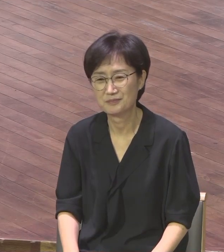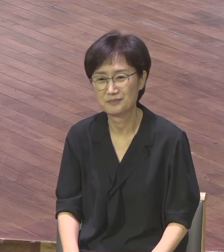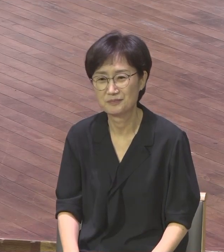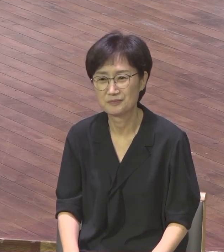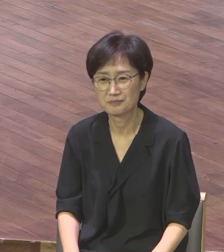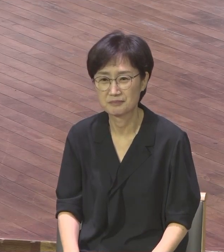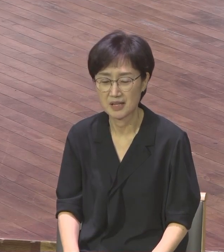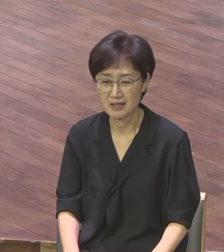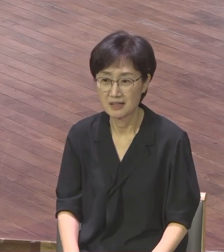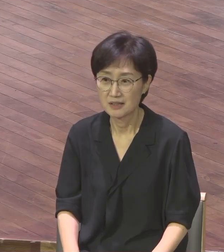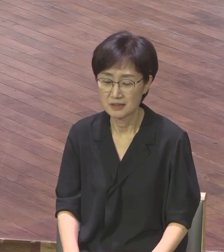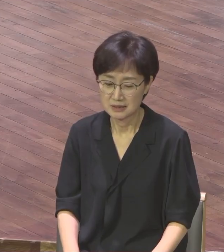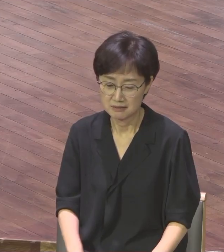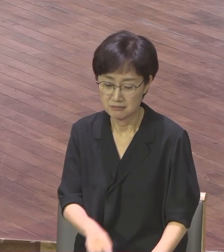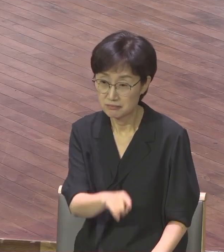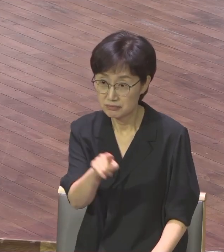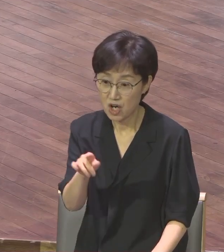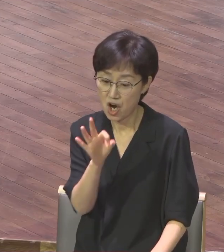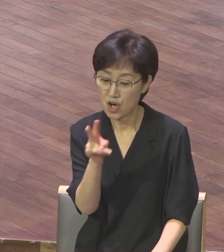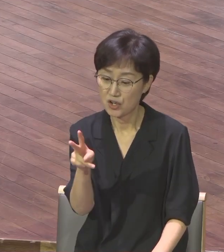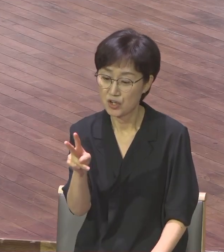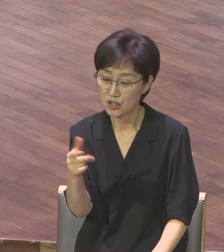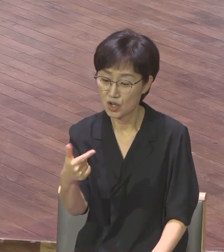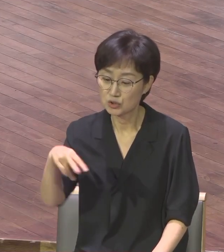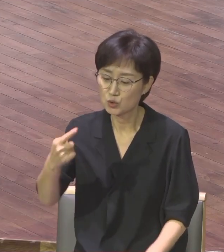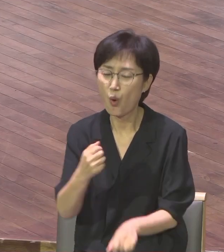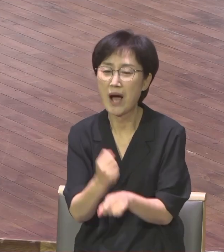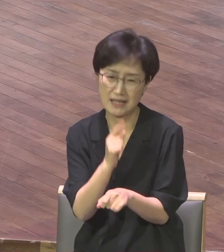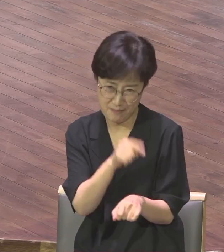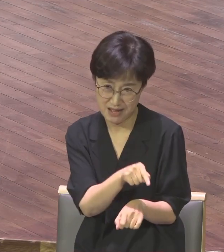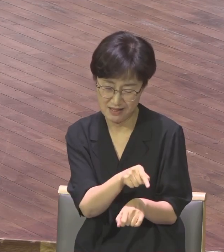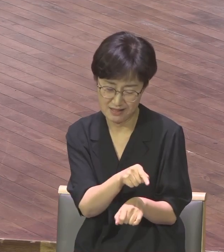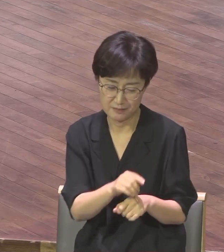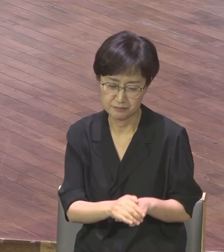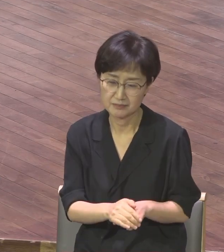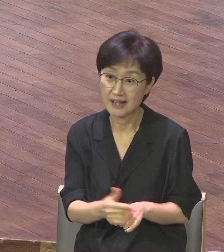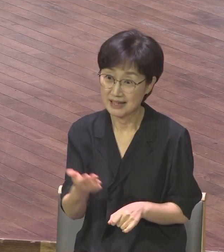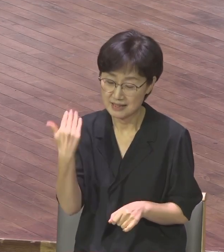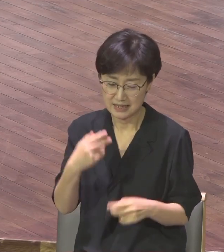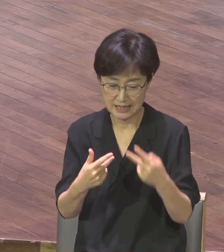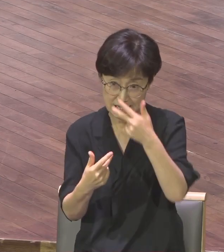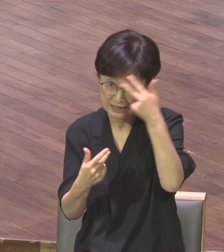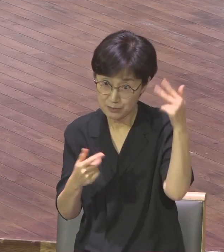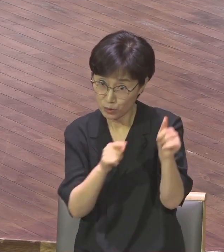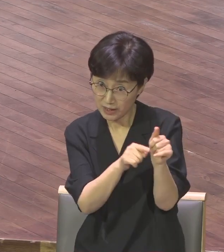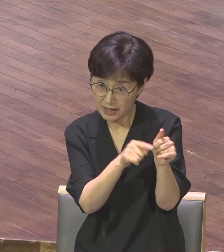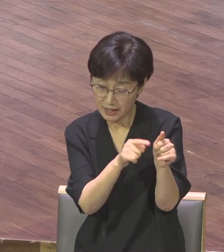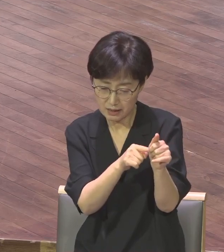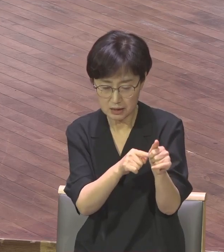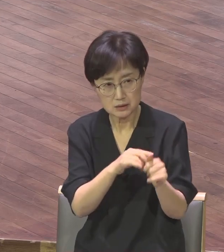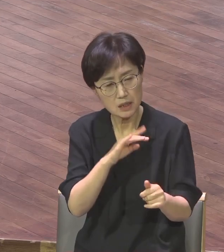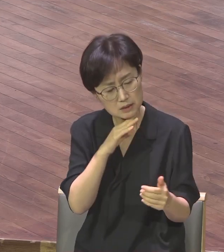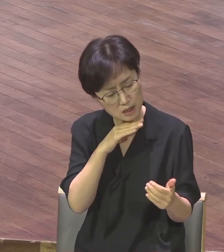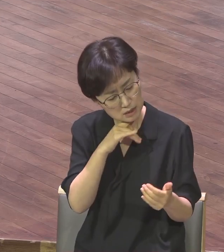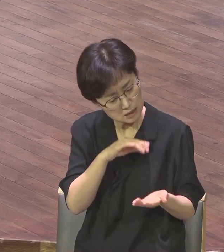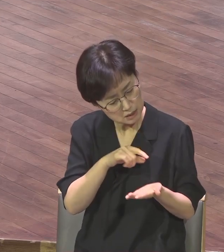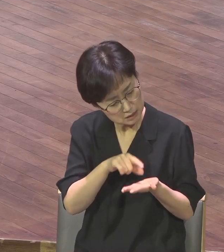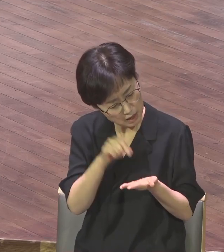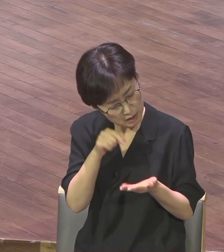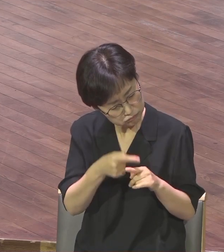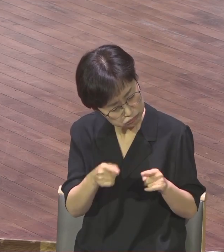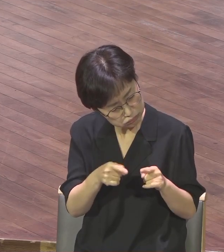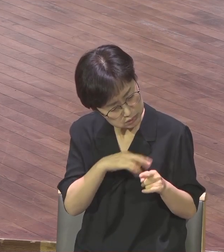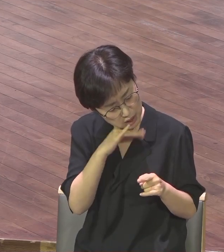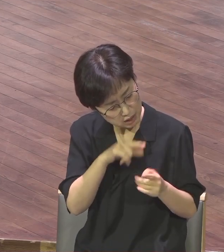이 연령층에 있는 사람을 의미하는데요. 그래서 당시에 이 디모데는 30대 후반 정도